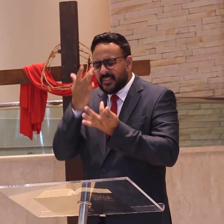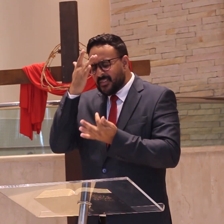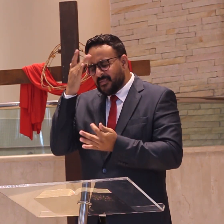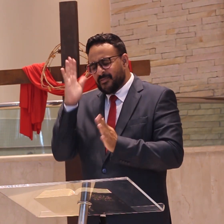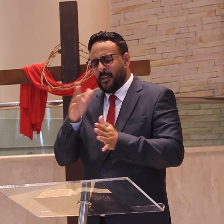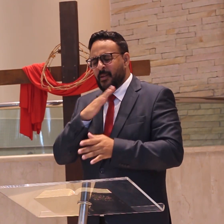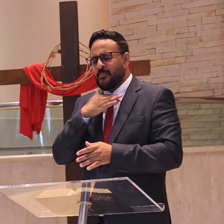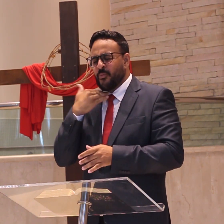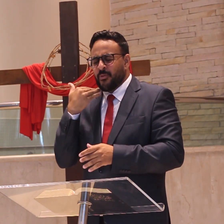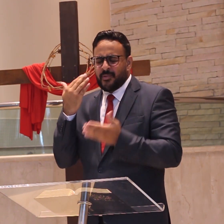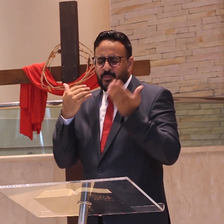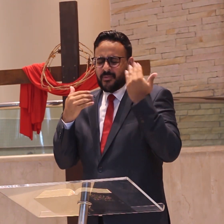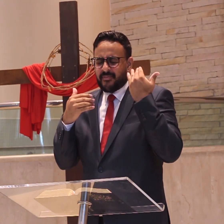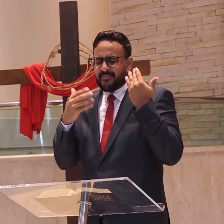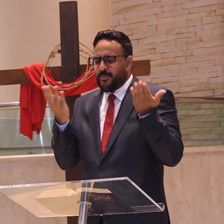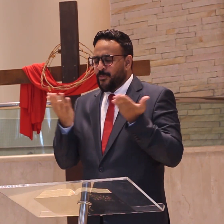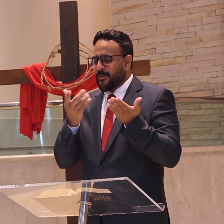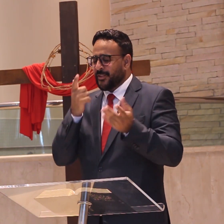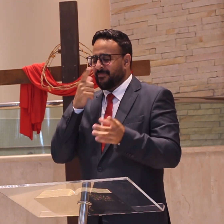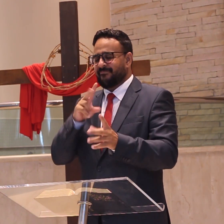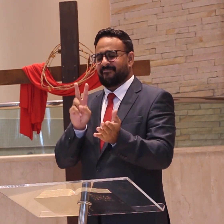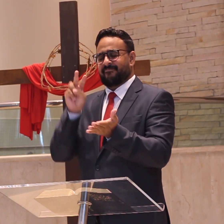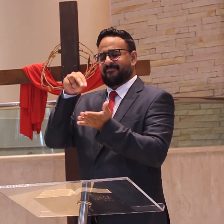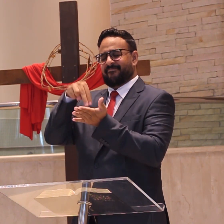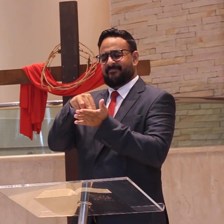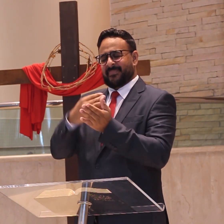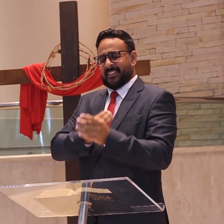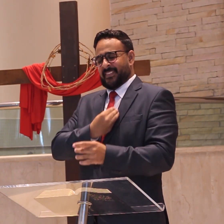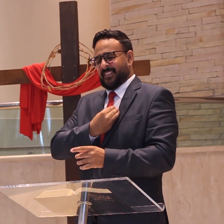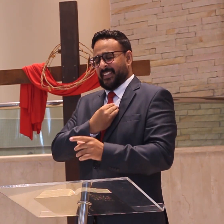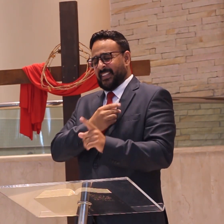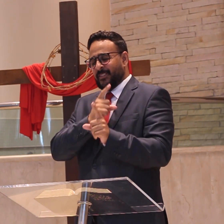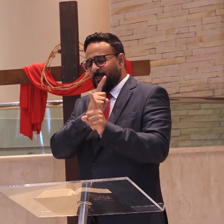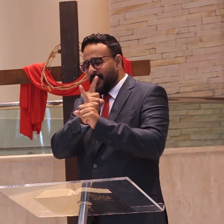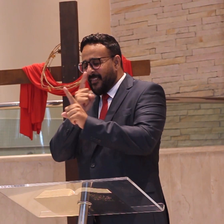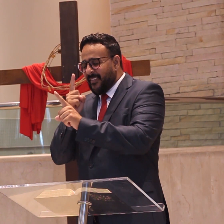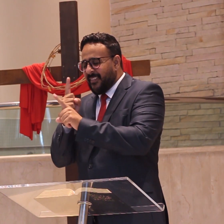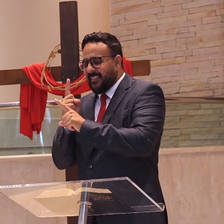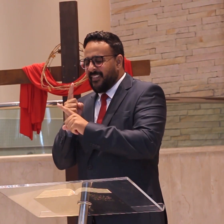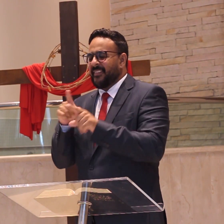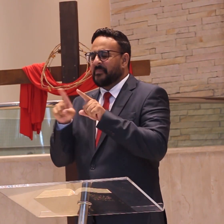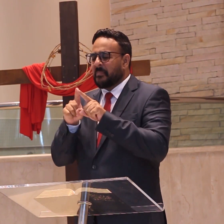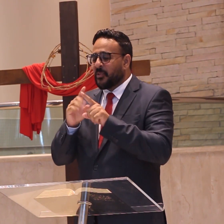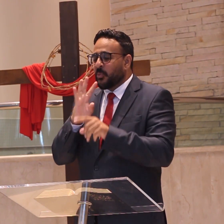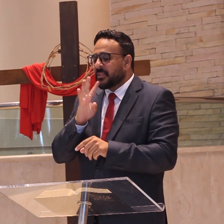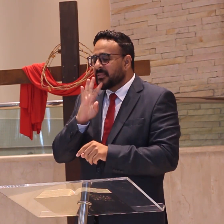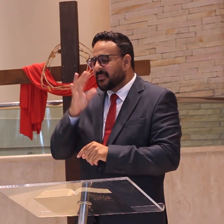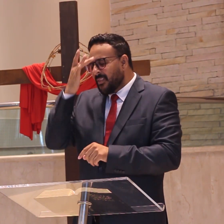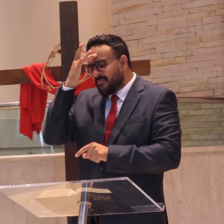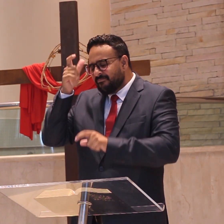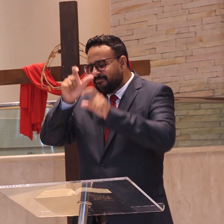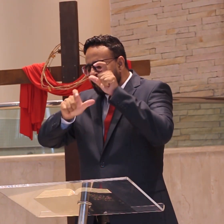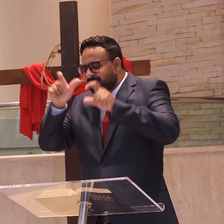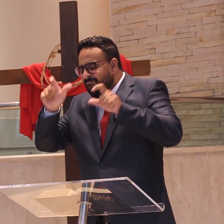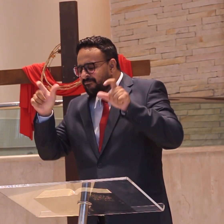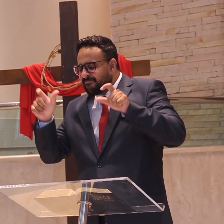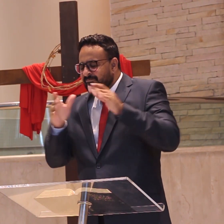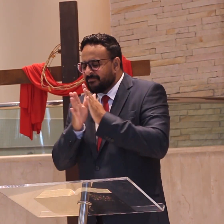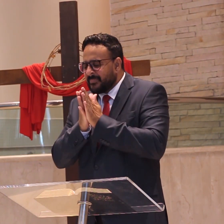o encontro contigo no céu. E muitas vezes nós sentimos saudade dos nossos amigos, que possamos guardar em nosso coração a esperança